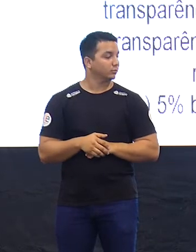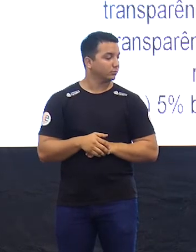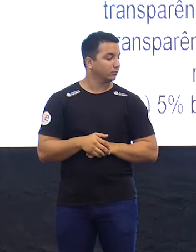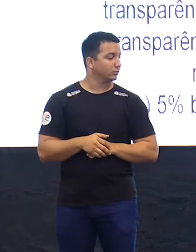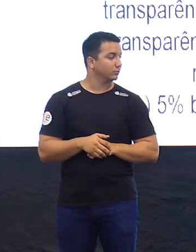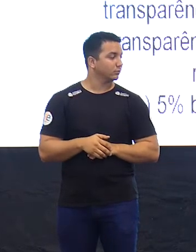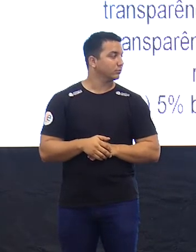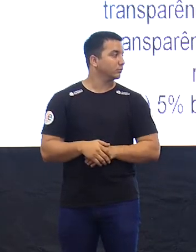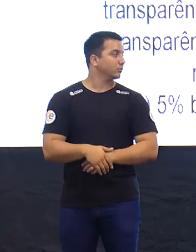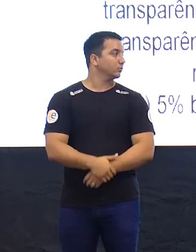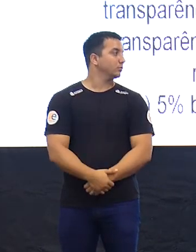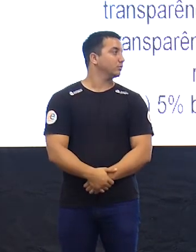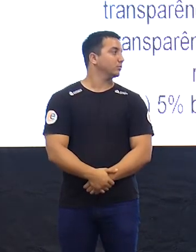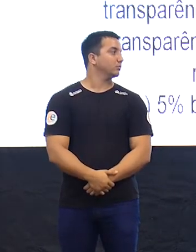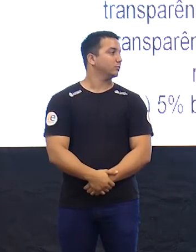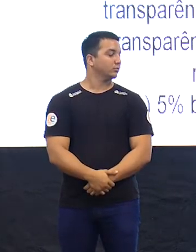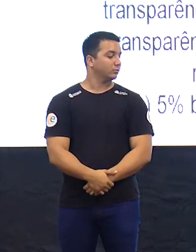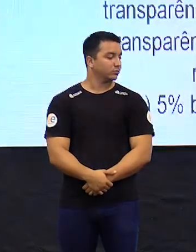novo.